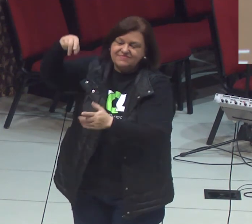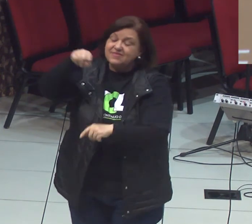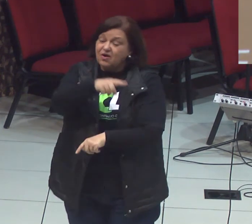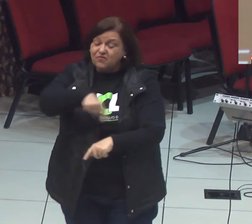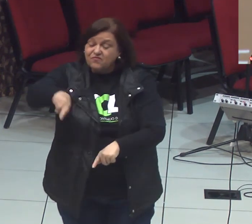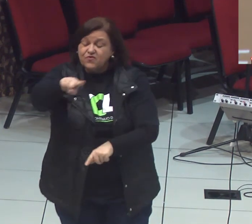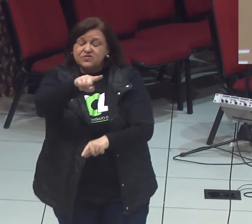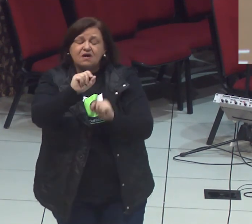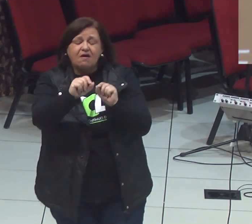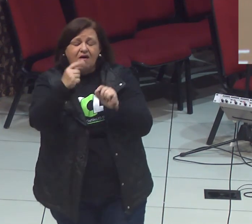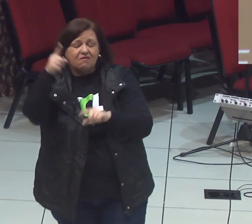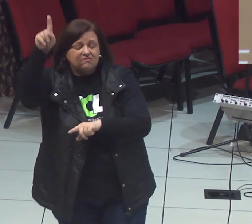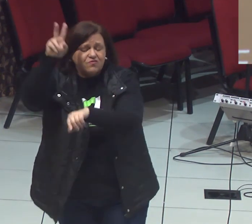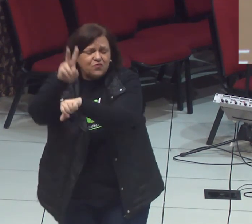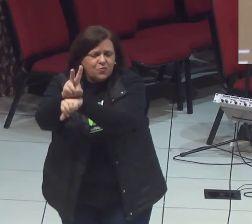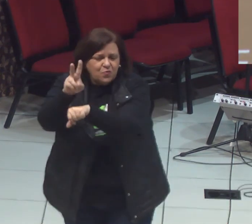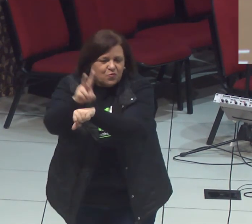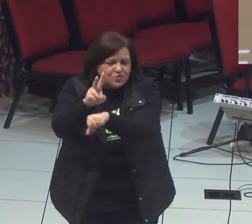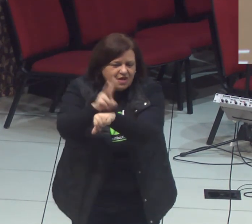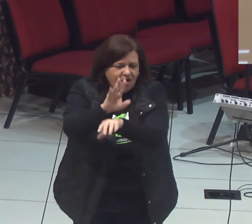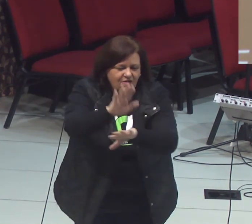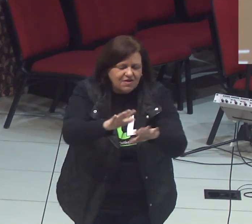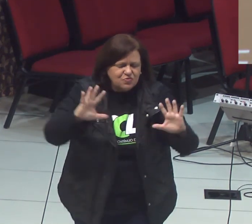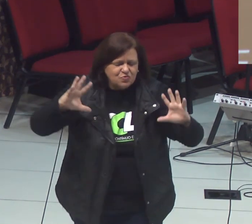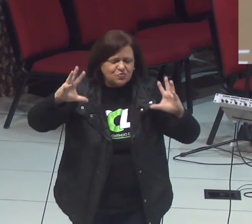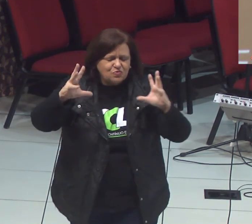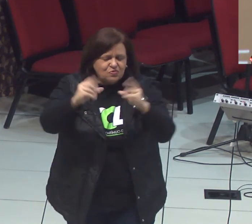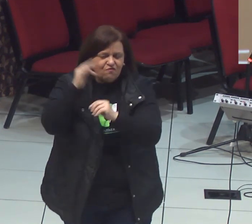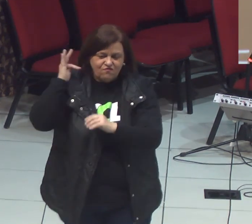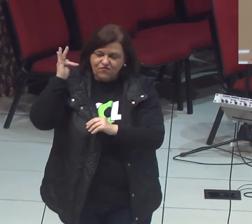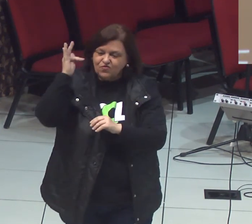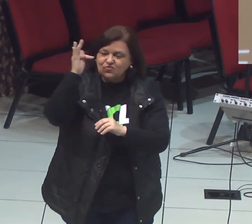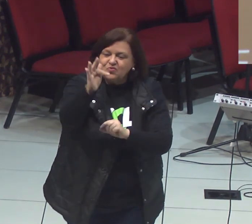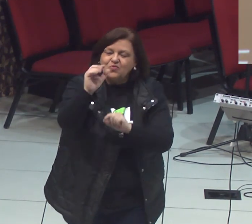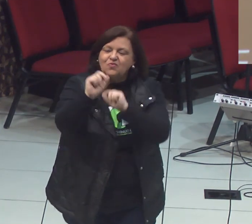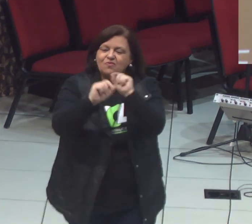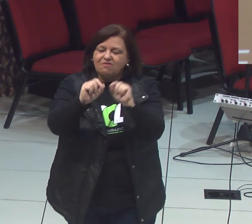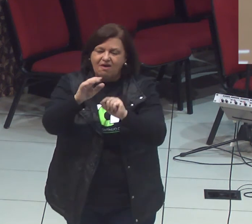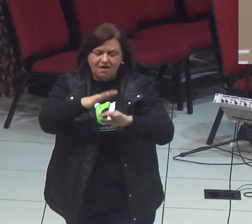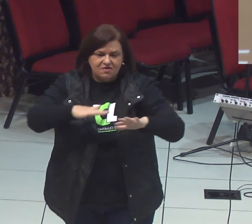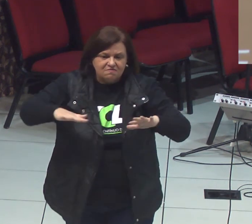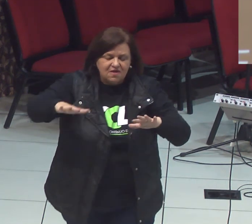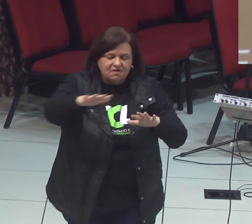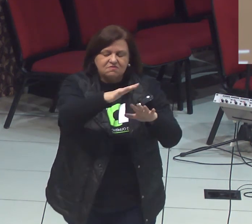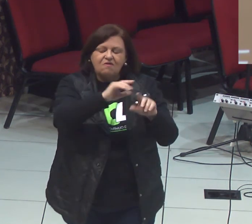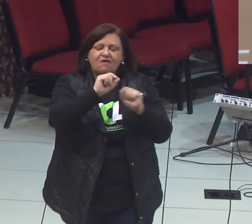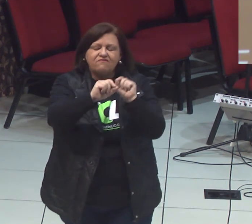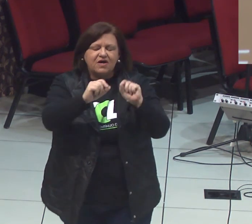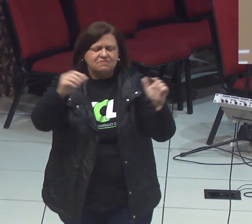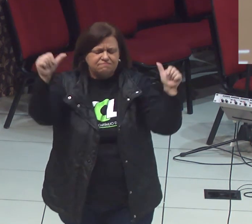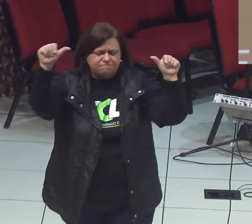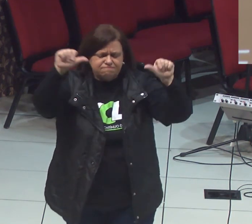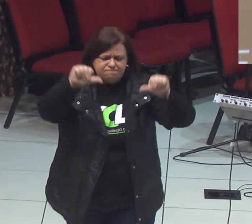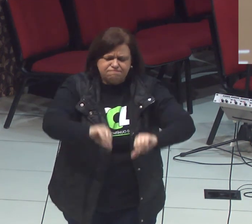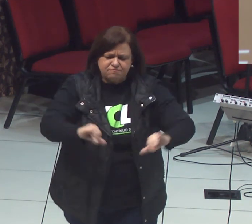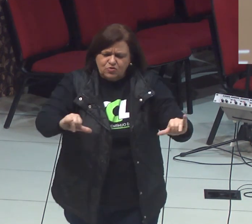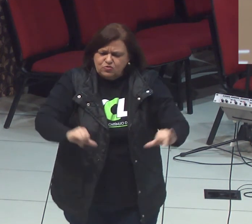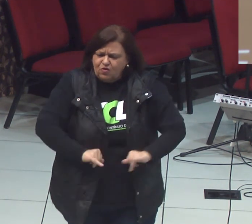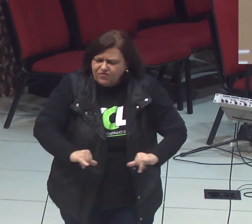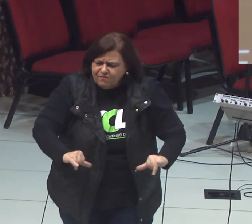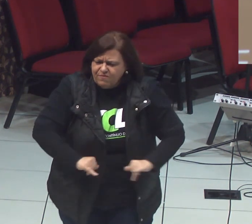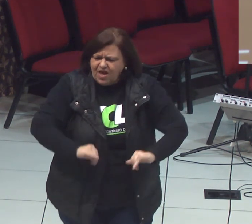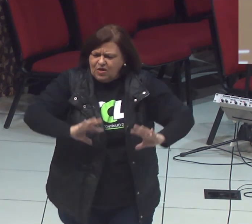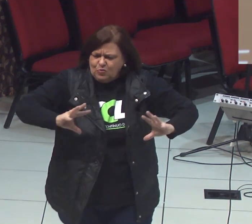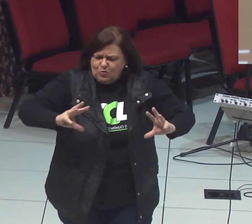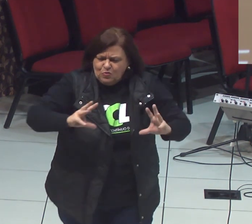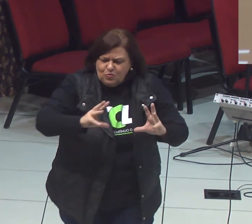provação que está para vir sobre todo o mundo, para pôr à prova os que habitam na terra. A